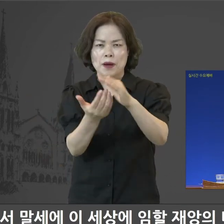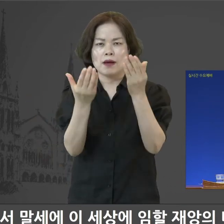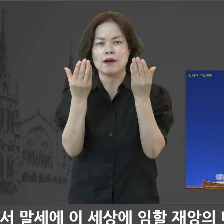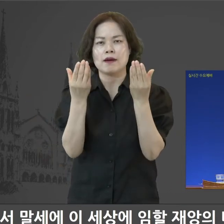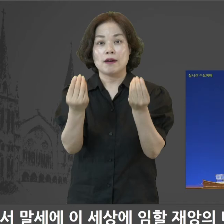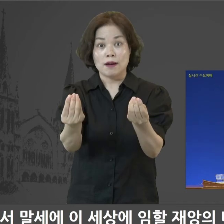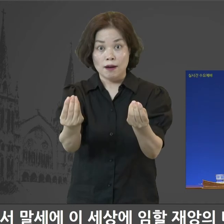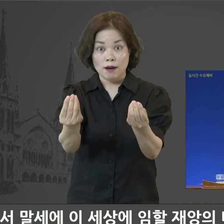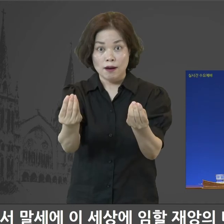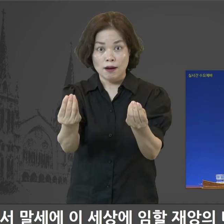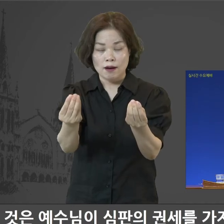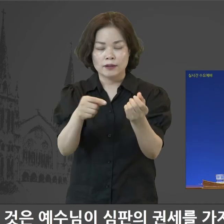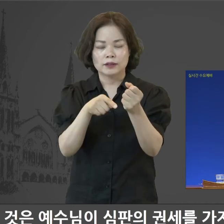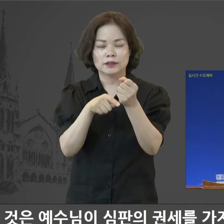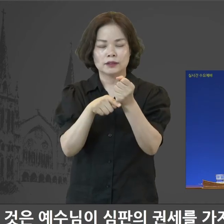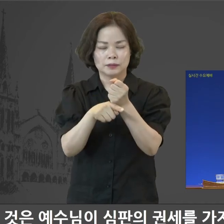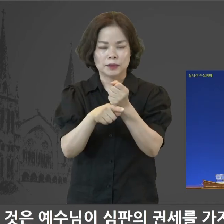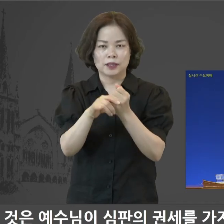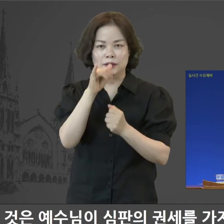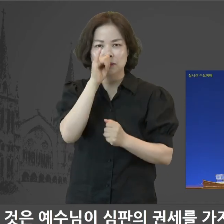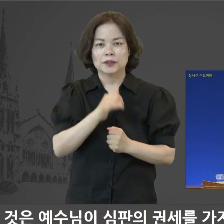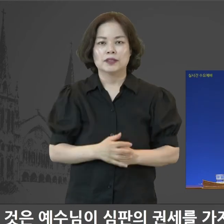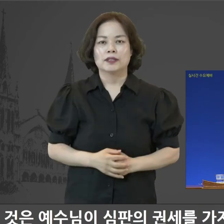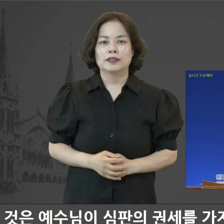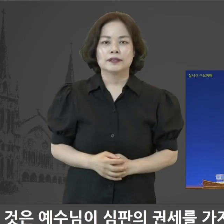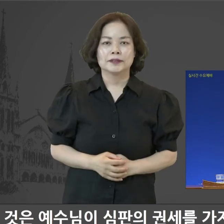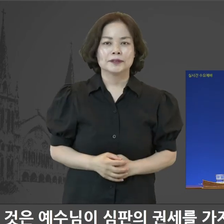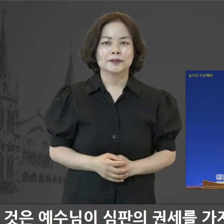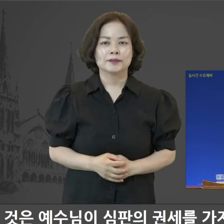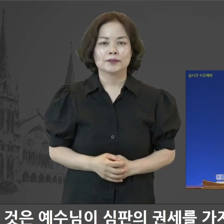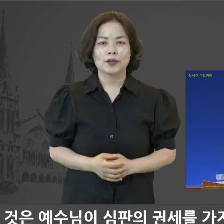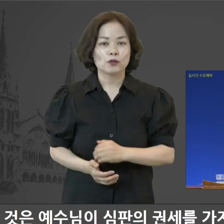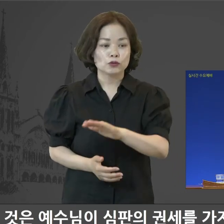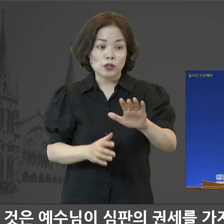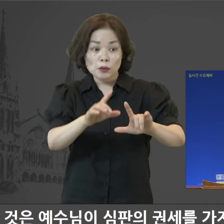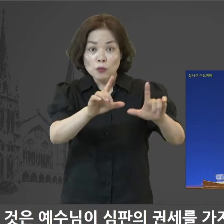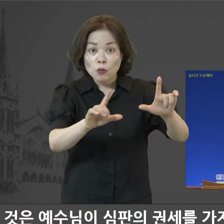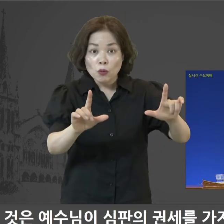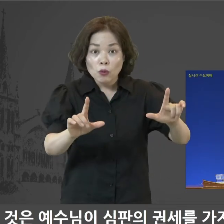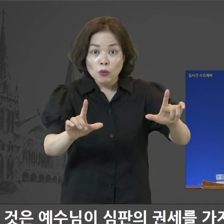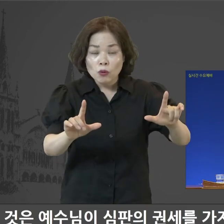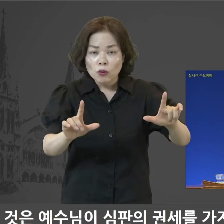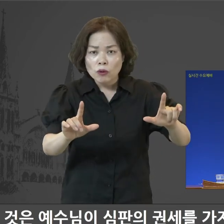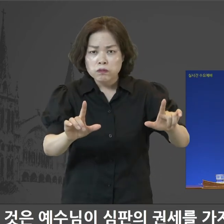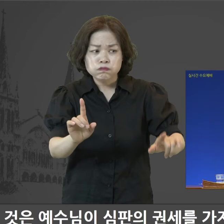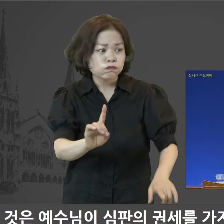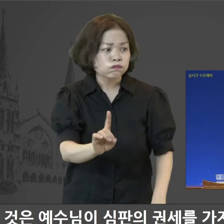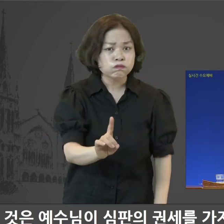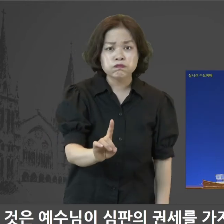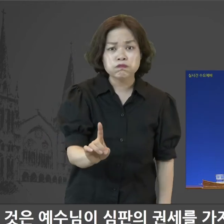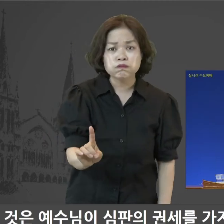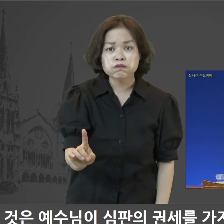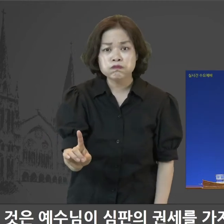완료되었다라는 것을 의미하는 것입니다. 그런데 우리의 모습은 좀 어떠합니까?